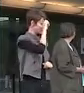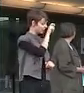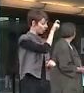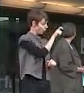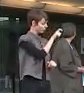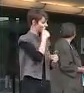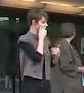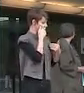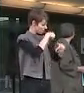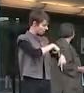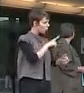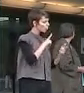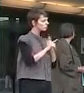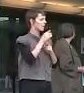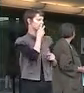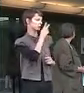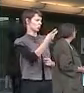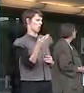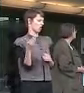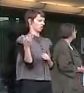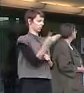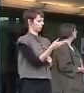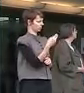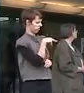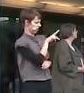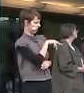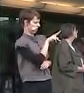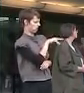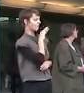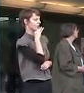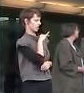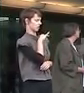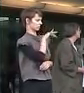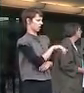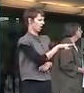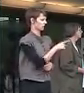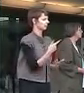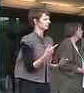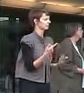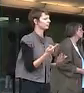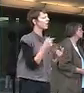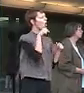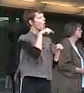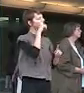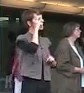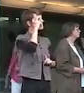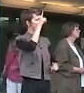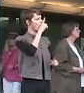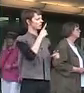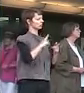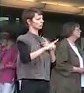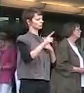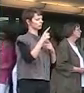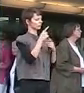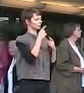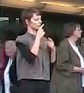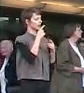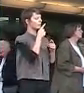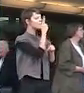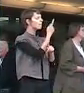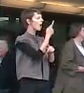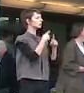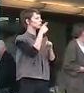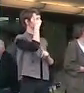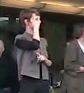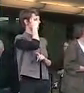Berlin-Besucher. Der Anlass für unsere heutige Mahn- und Gedenkveranstaltung ist das